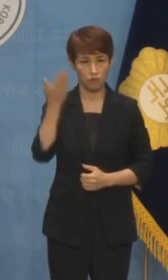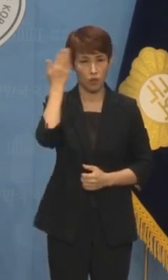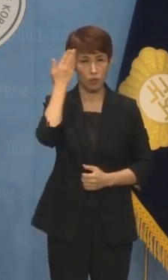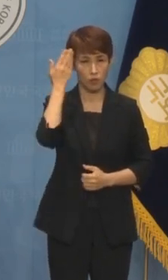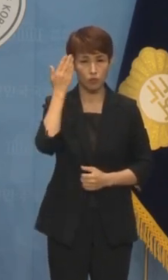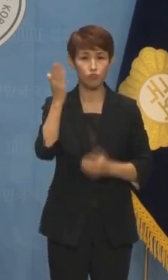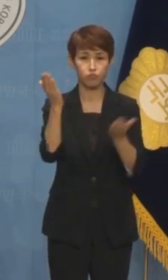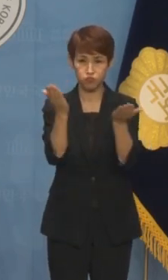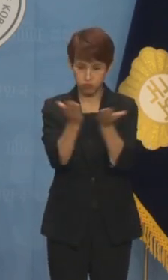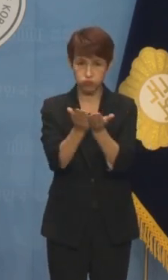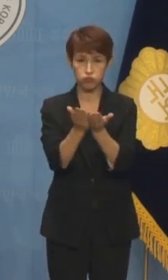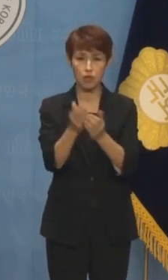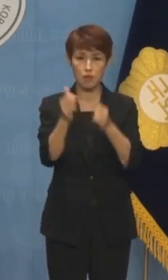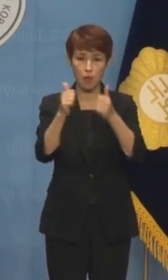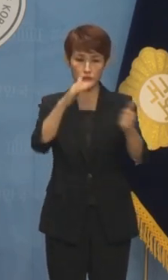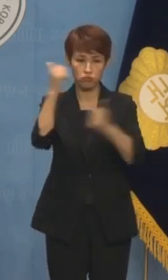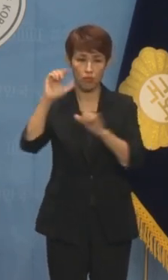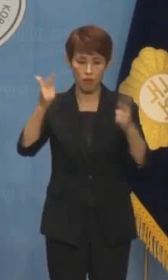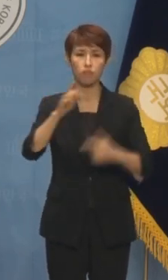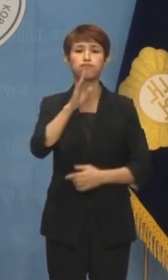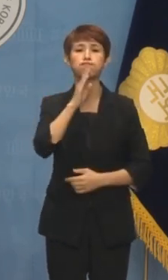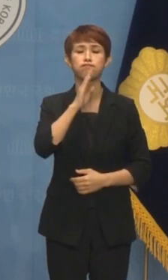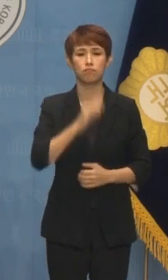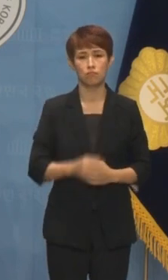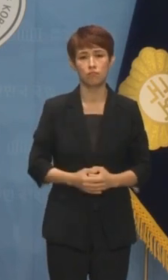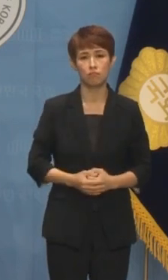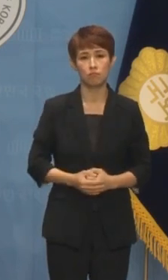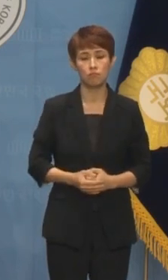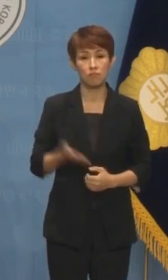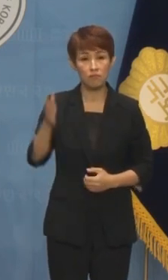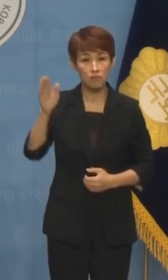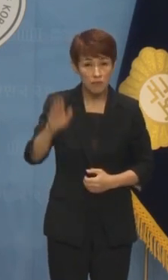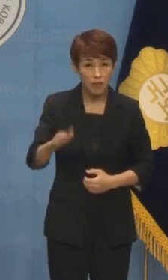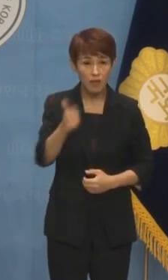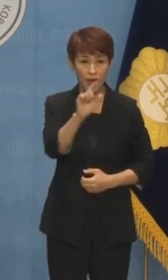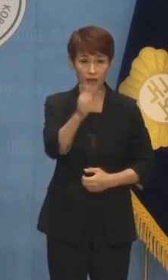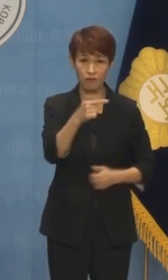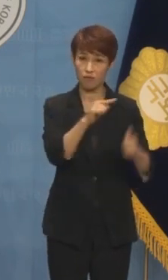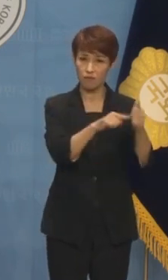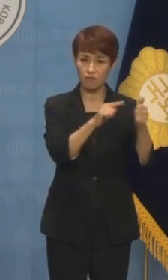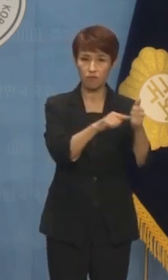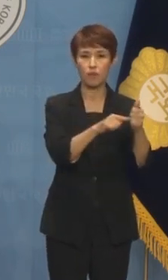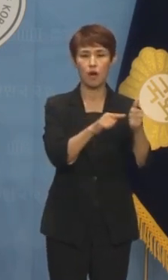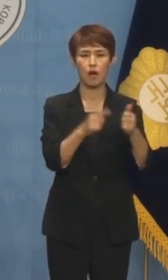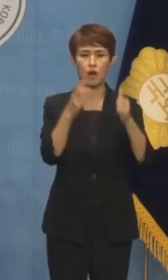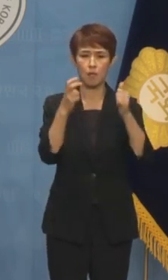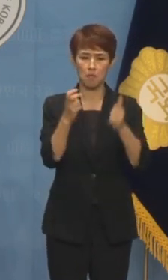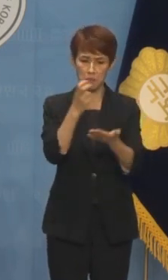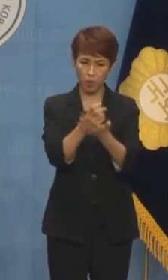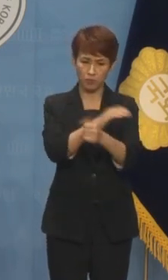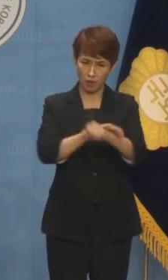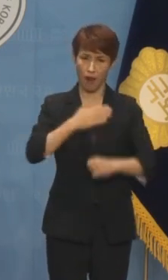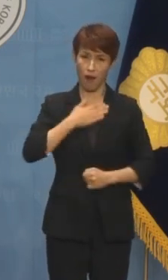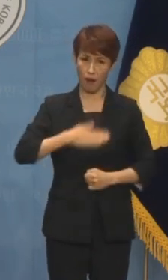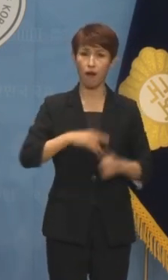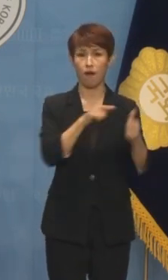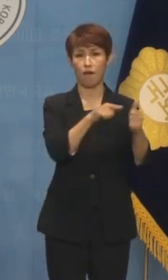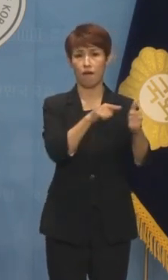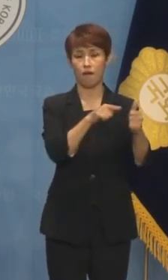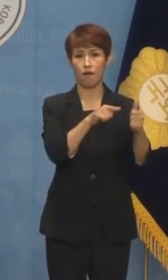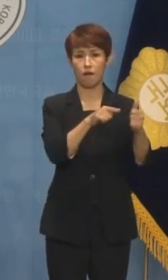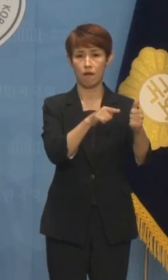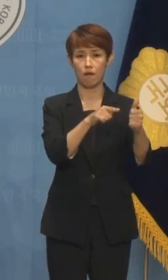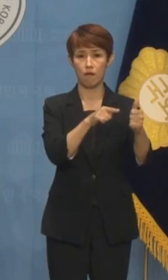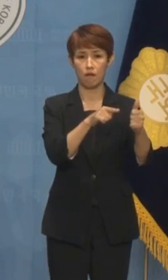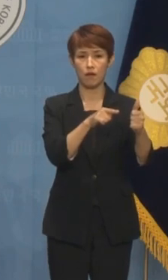상식적이고 타당한 불송치 결정입니다. 그럼에도 누구보다 법을 잘 알고 있는 한 전